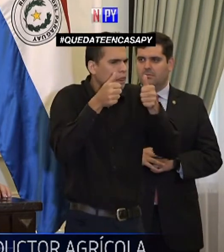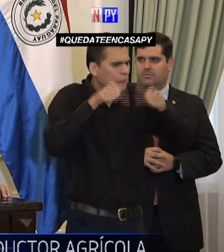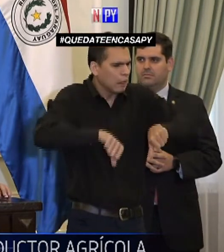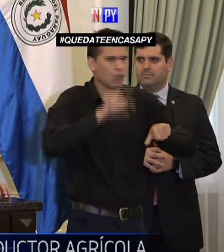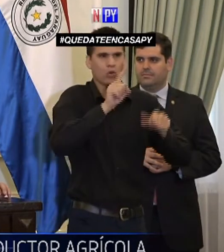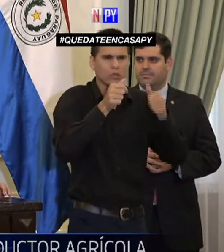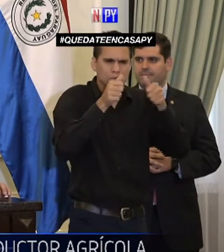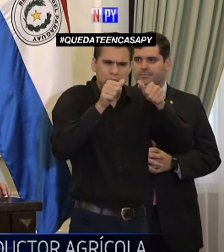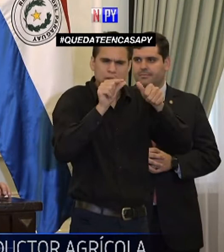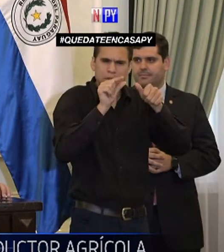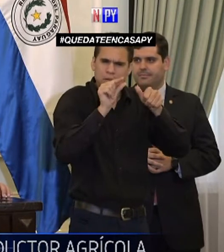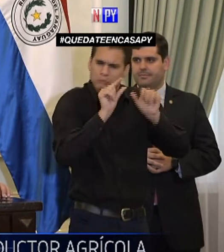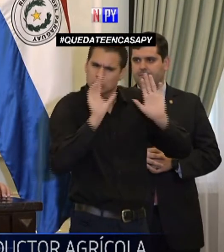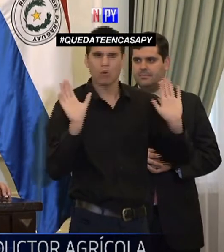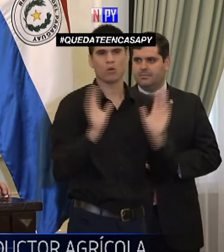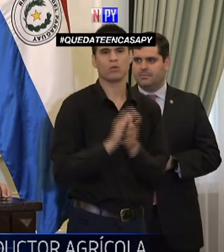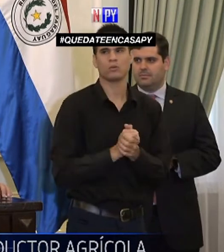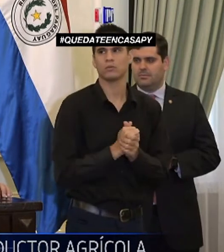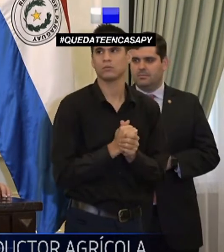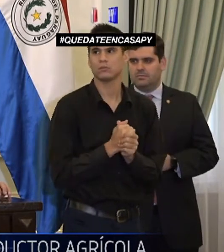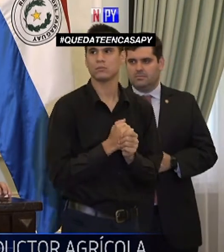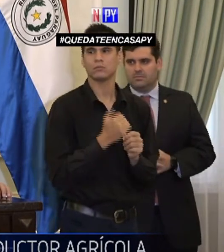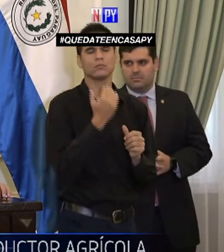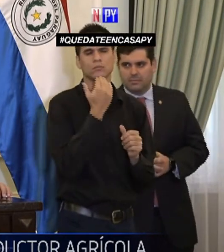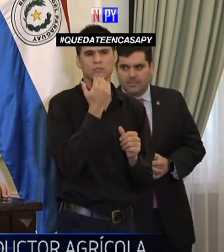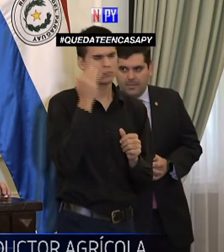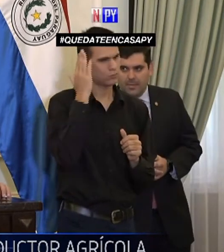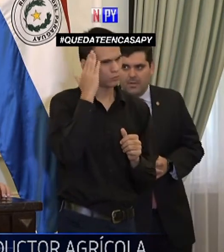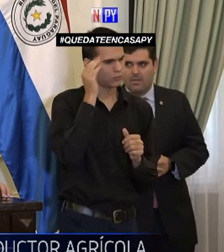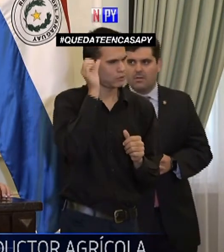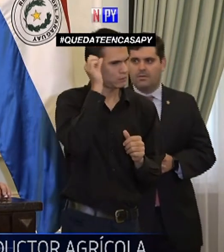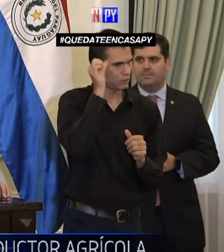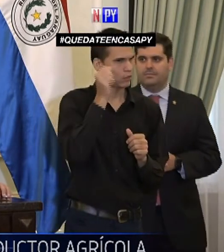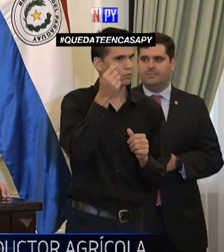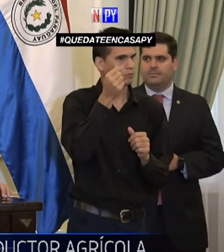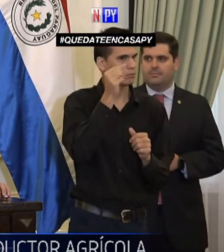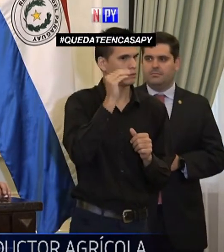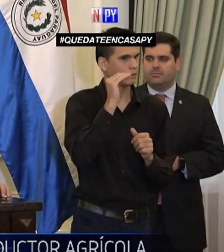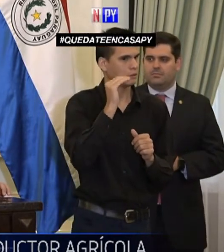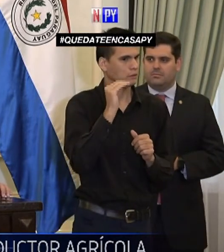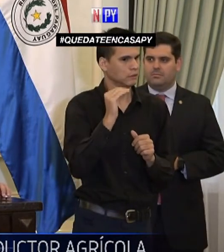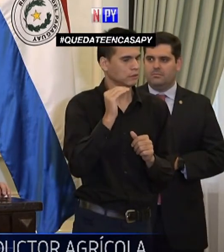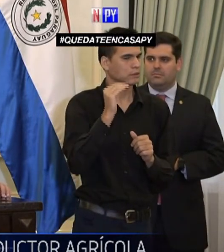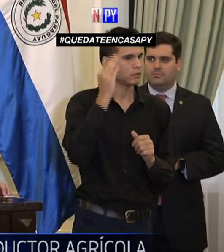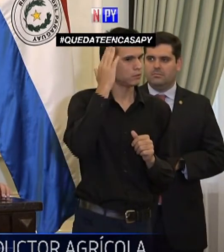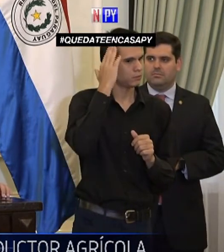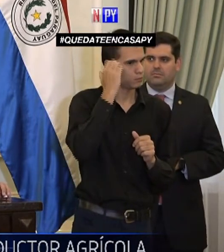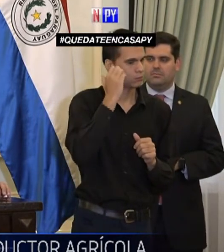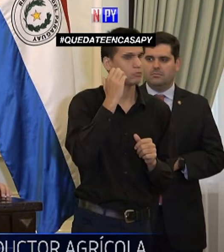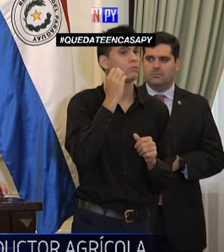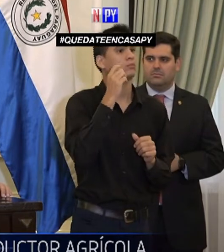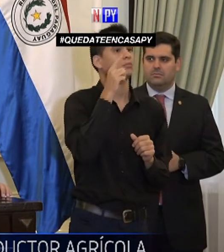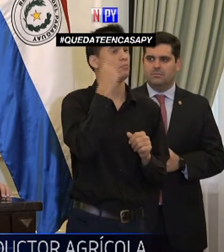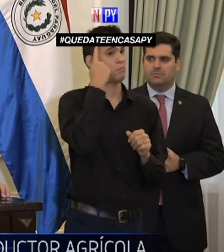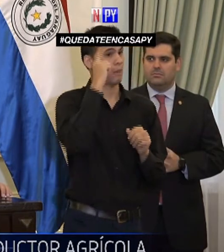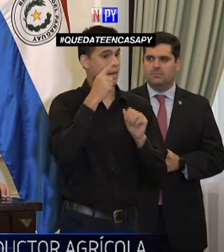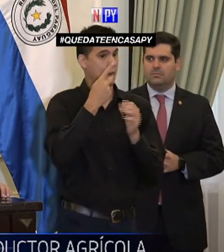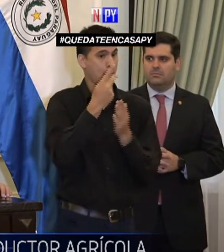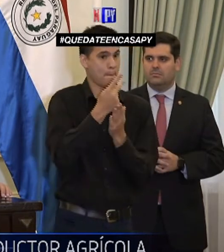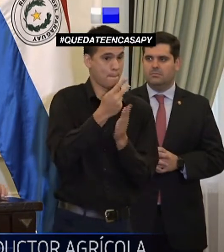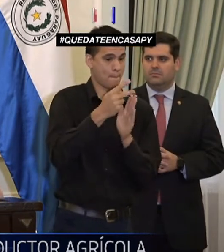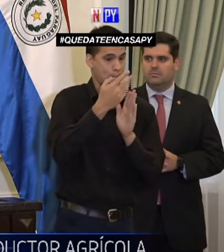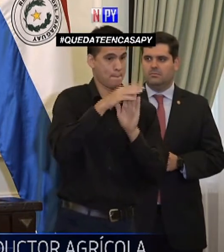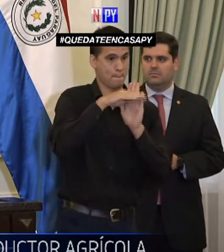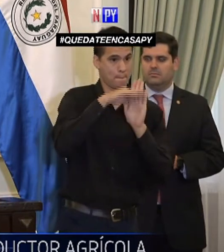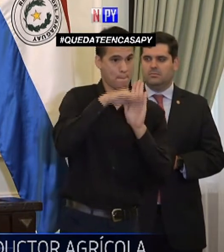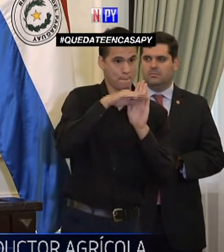meses. Y en concreto la soja, que en los mercados de futuro sí que está cayendo el precio. Hace poco, cuando anunciaron el primer plan que anunciaron económico,